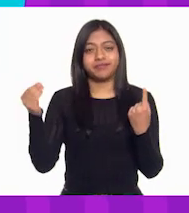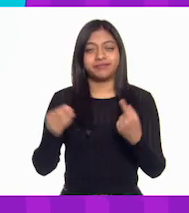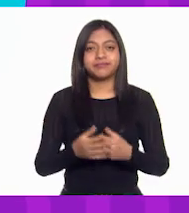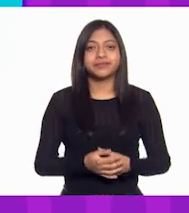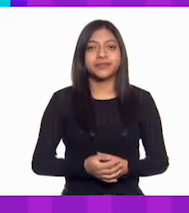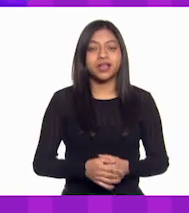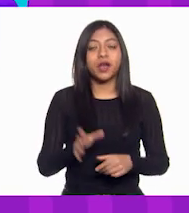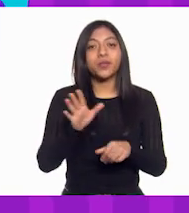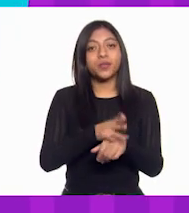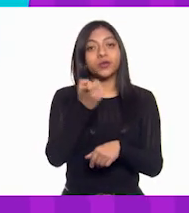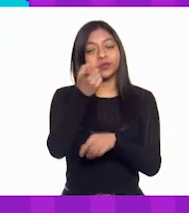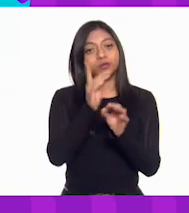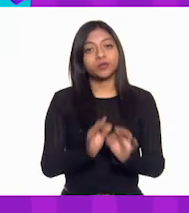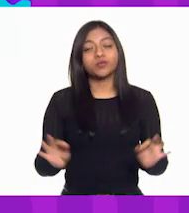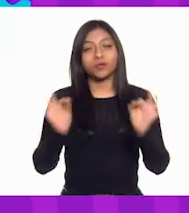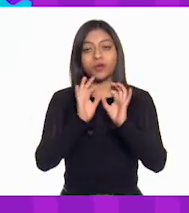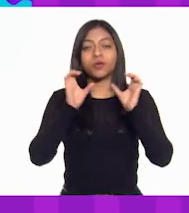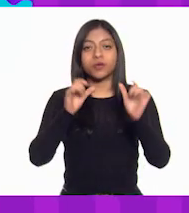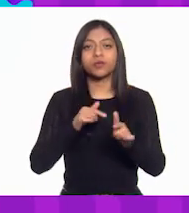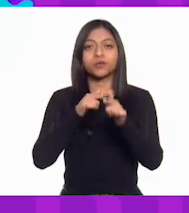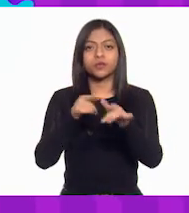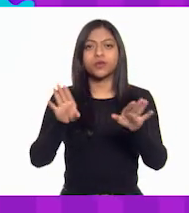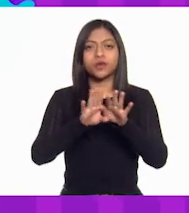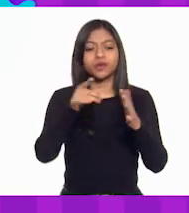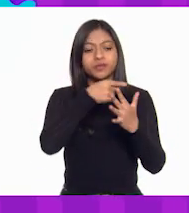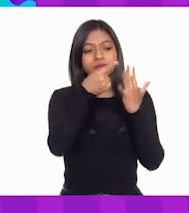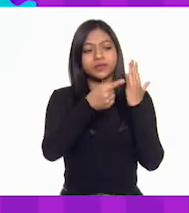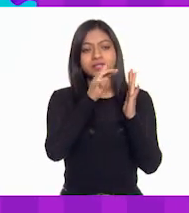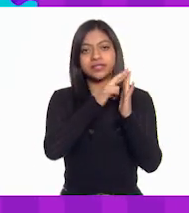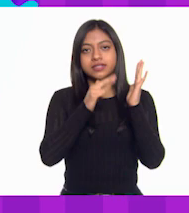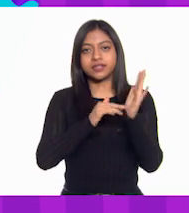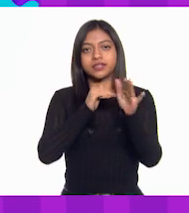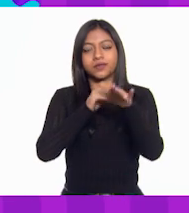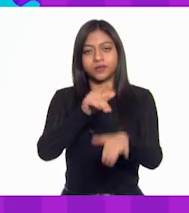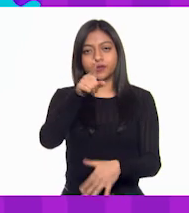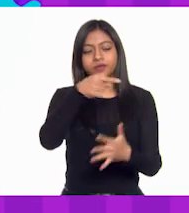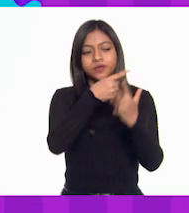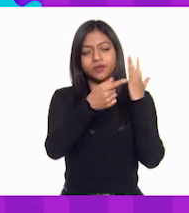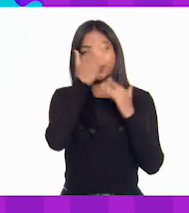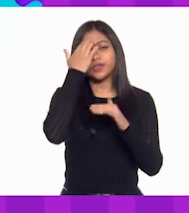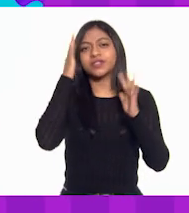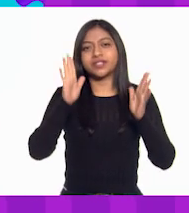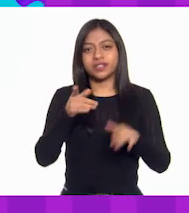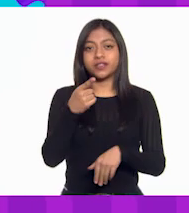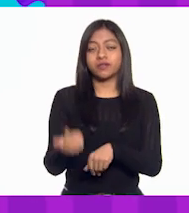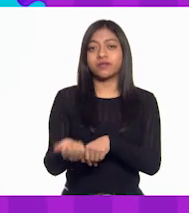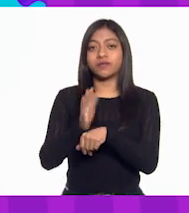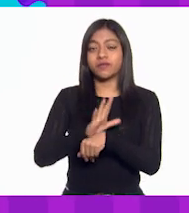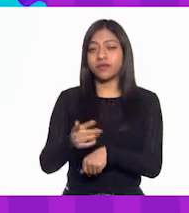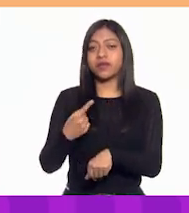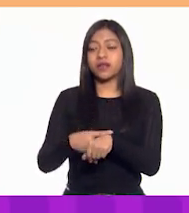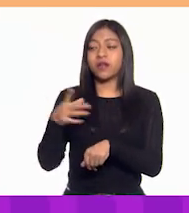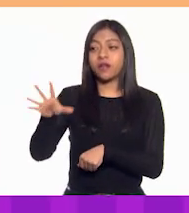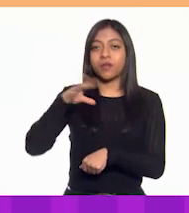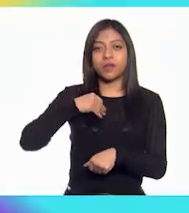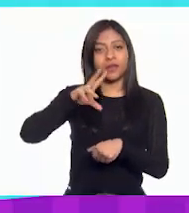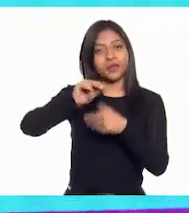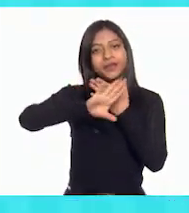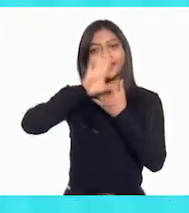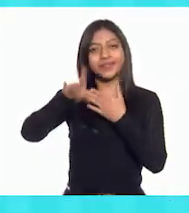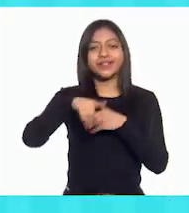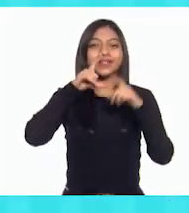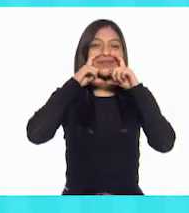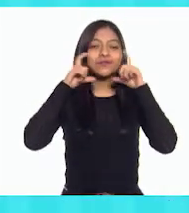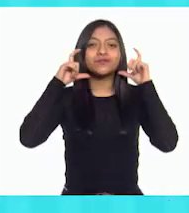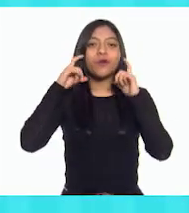personas. Por eso hay que continuar cuidándonos siguiendo las buenas prácticas que ya todos conocemos para evitar contagiarnos.